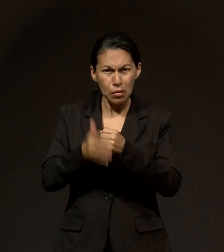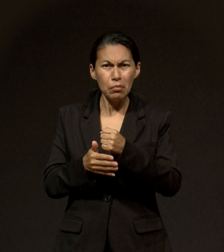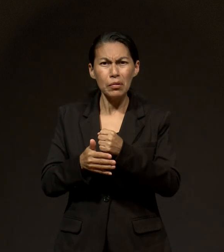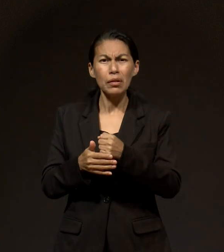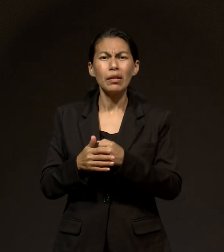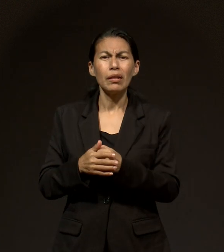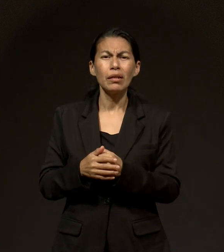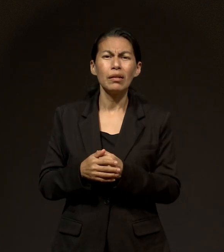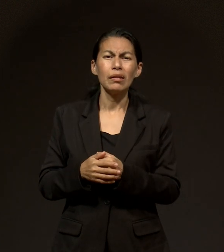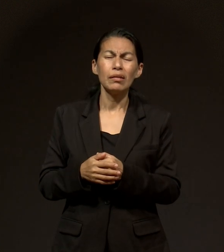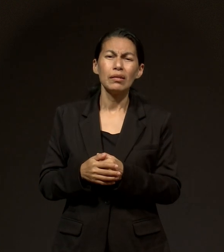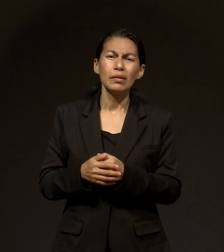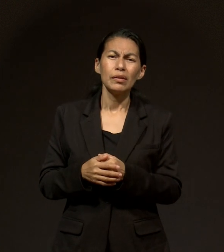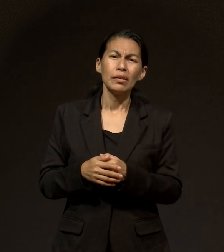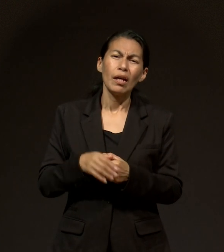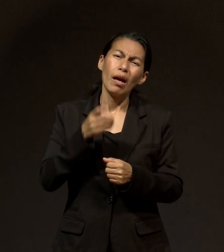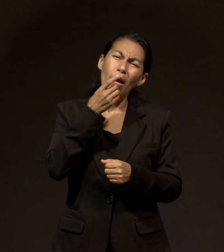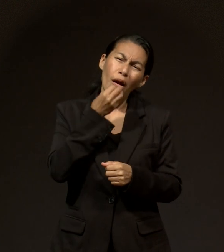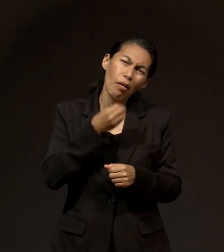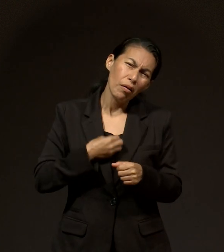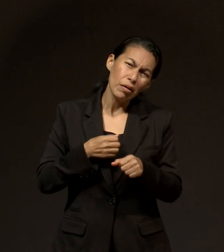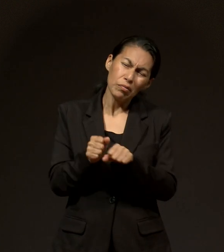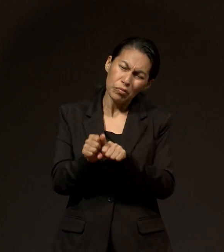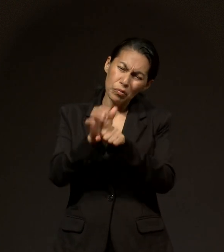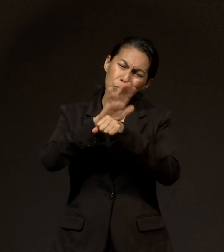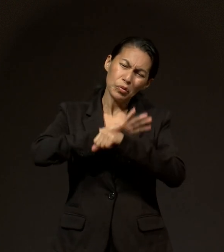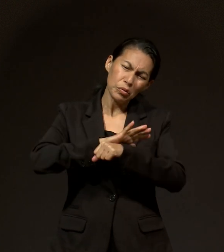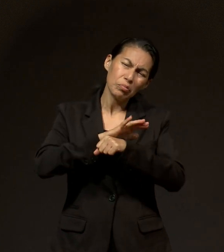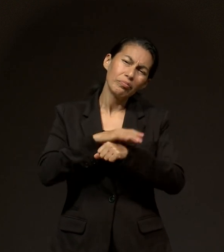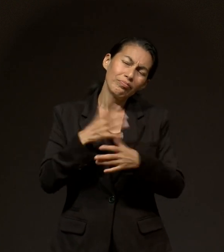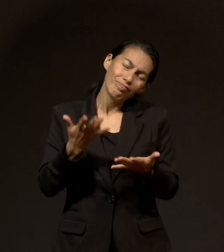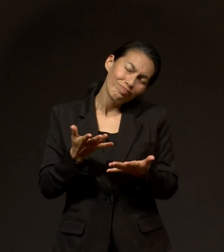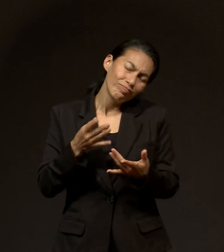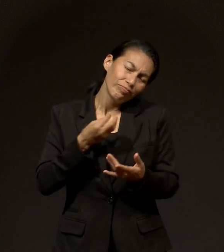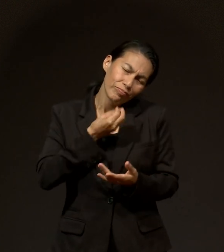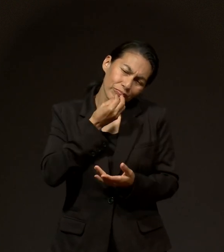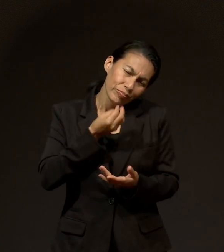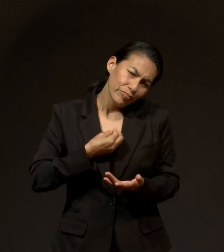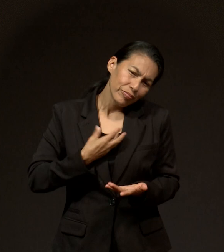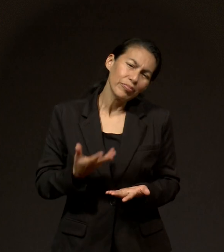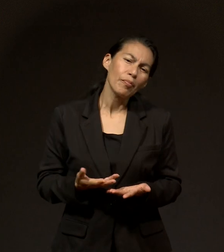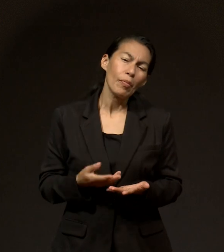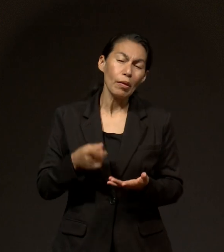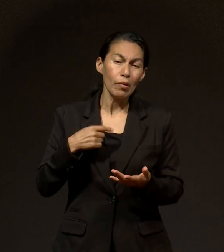contenta de haber cumplido un sueño. Algo que mi niña inferior se siente muy feliz.